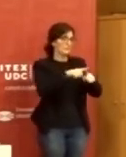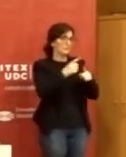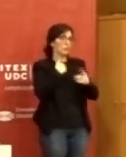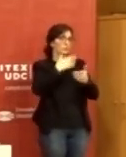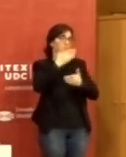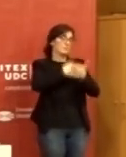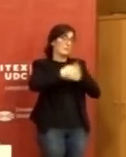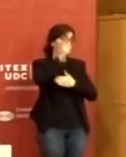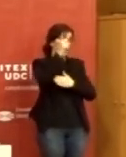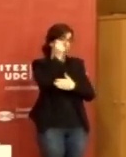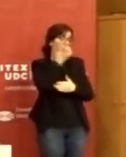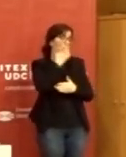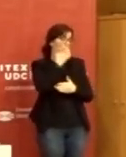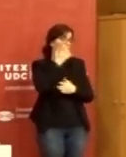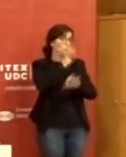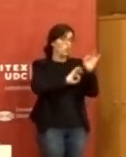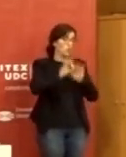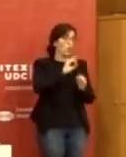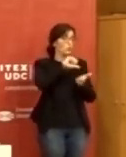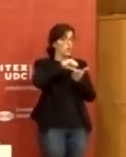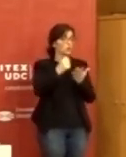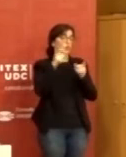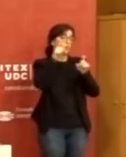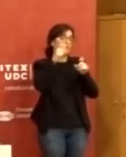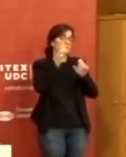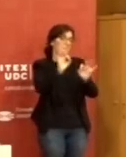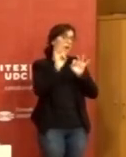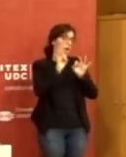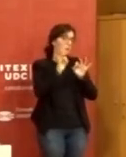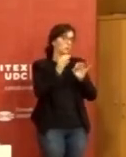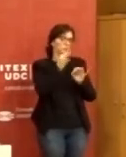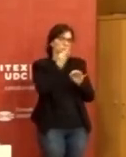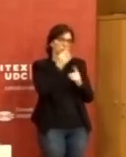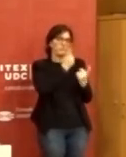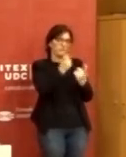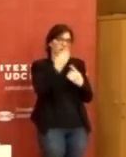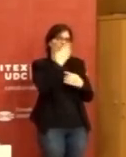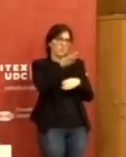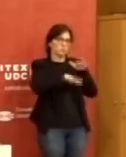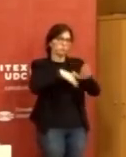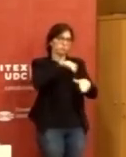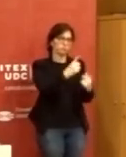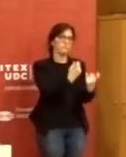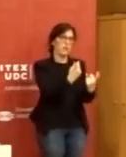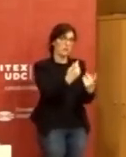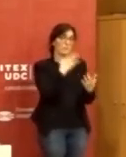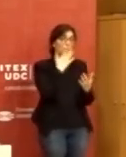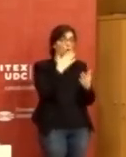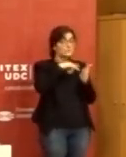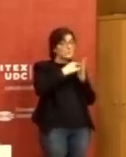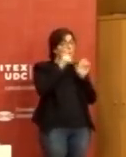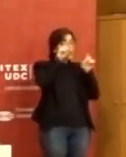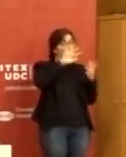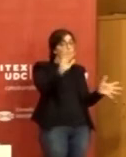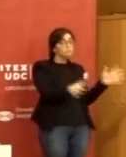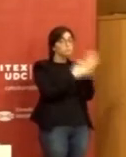bien de una asociación o de un centro de educación especial, pero hay muchísimo por hacer y desde luego la transformación del sistema educativo para que sea inclusivo es un